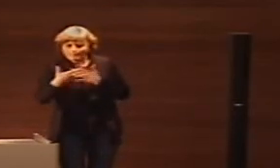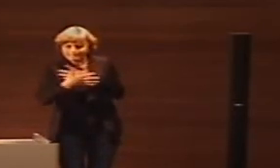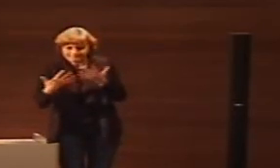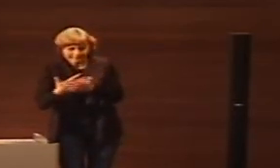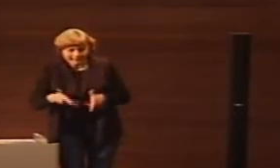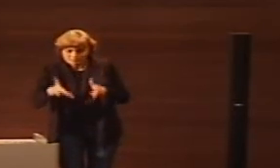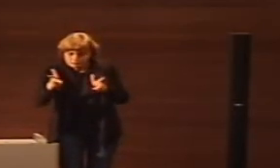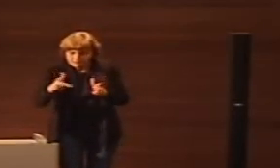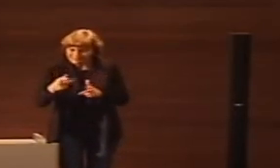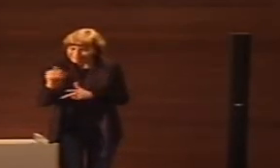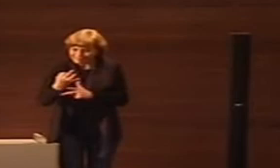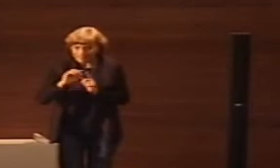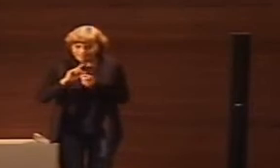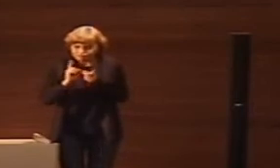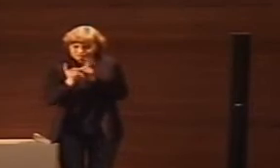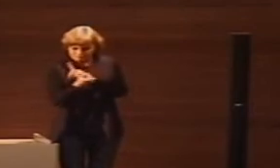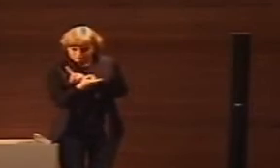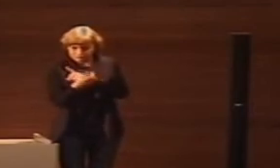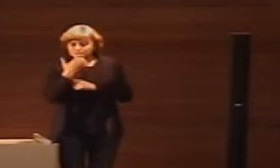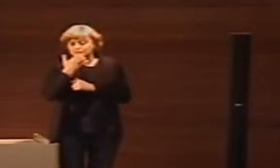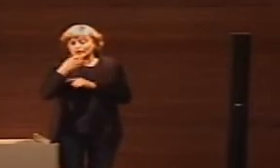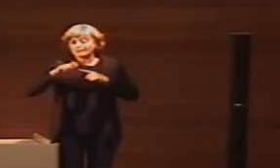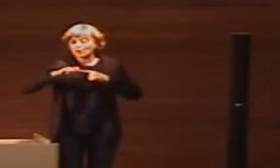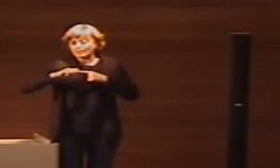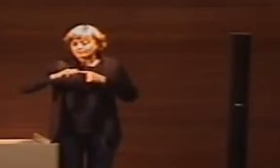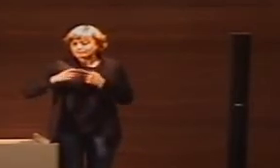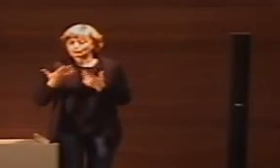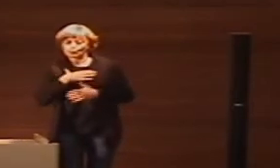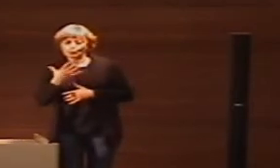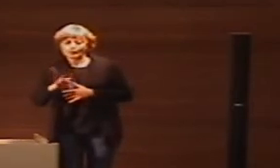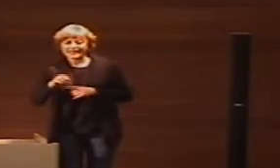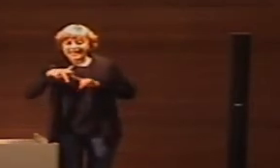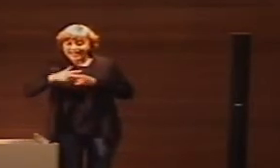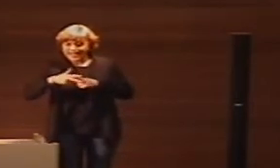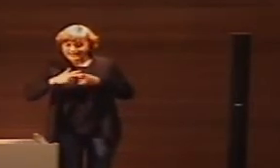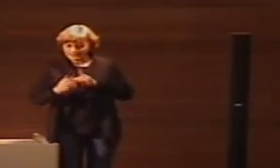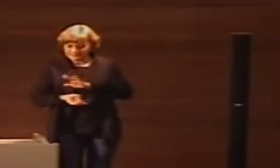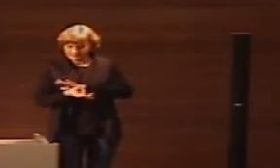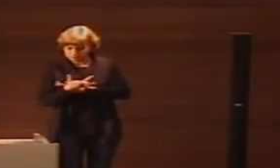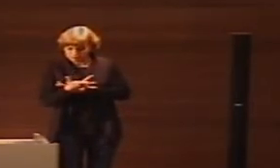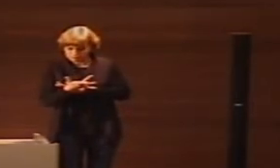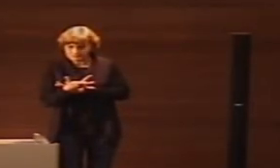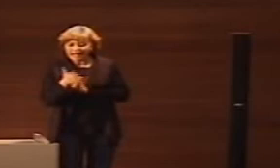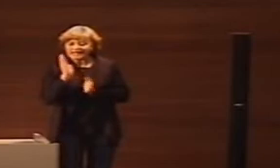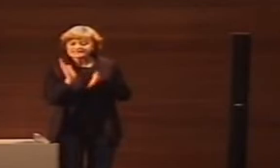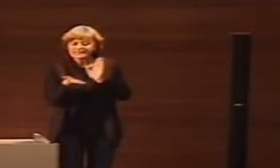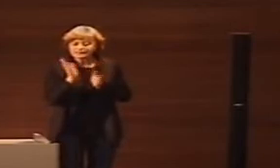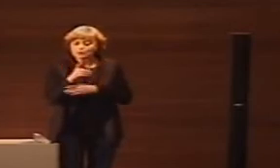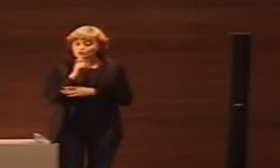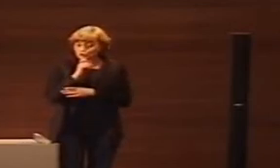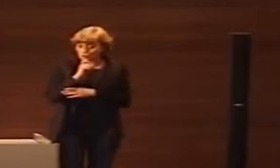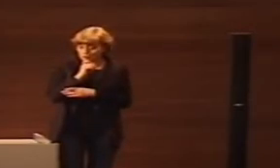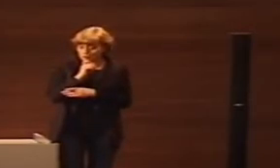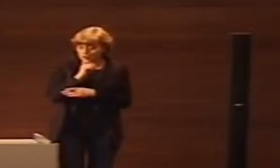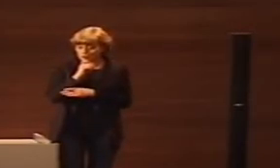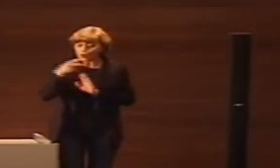también instrumentos muy potentes, sobre todo en la recogida, en los tratamientos, en las tasas, los sistemas de bonificación,